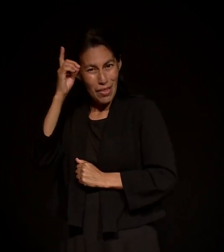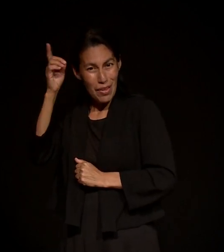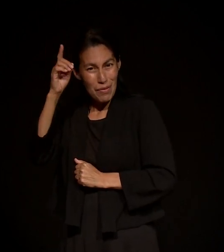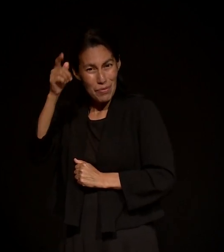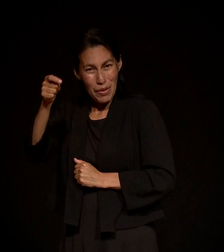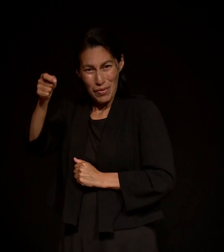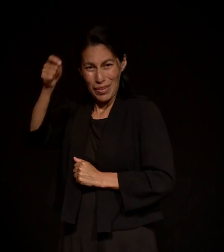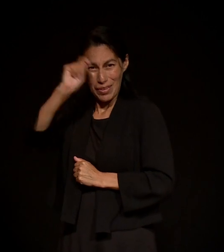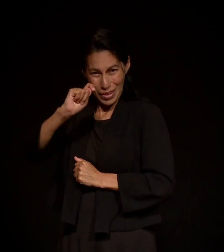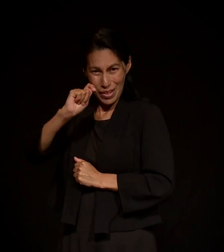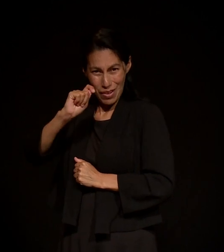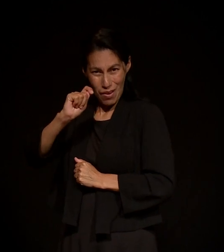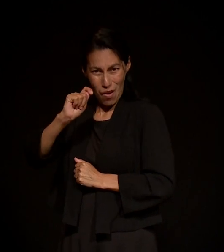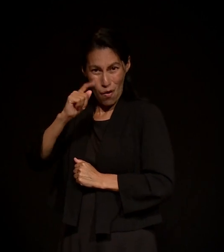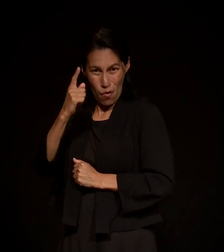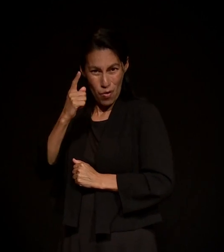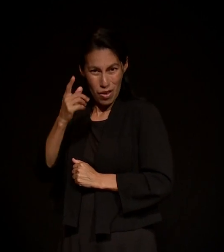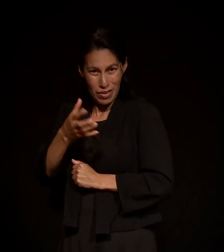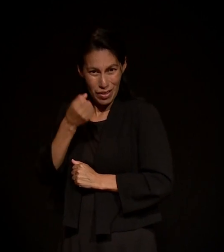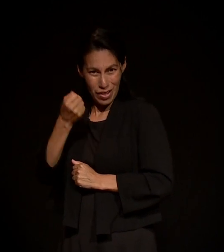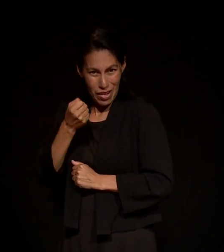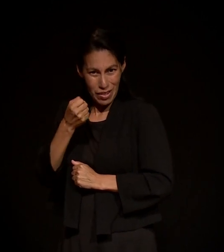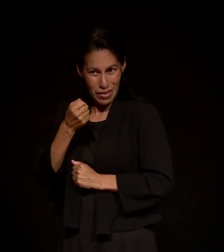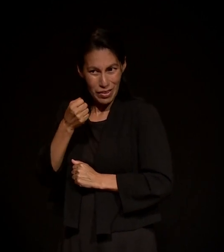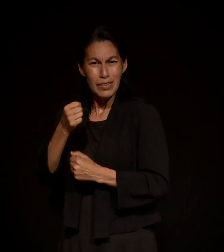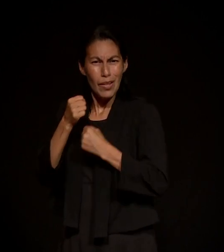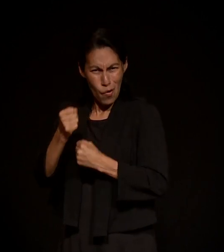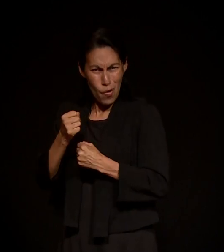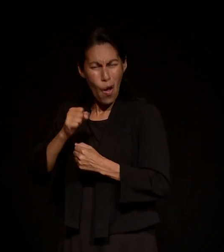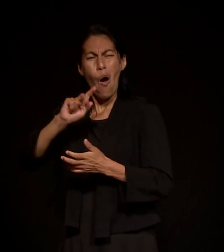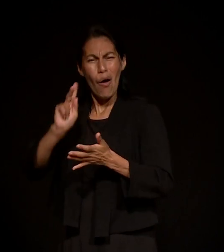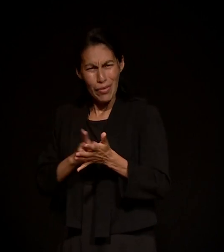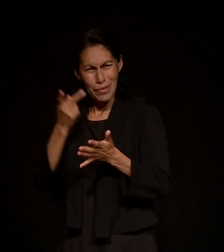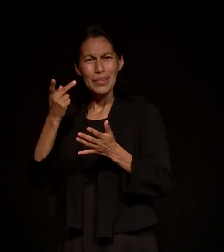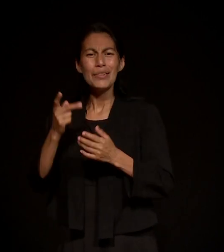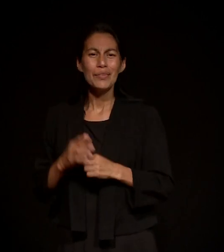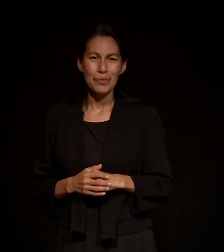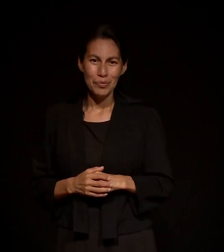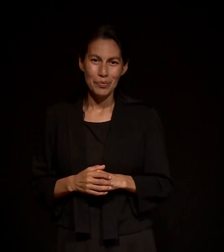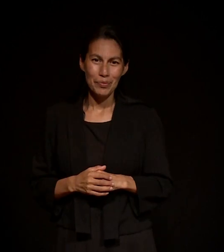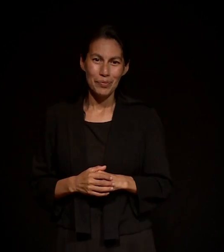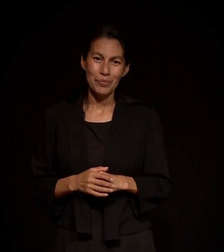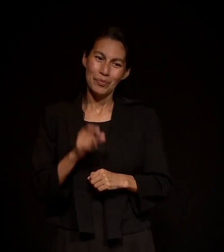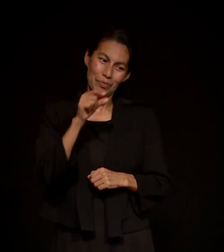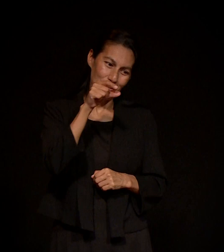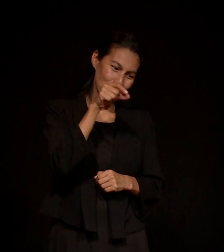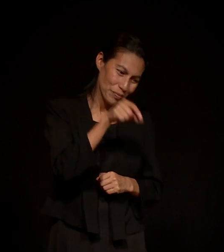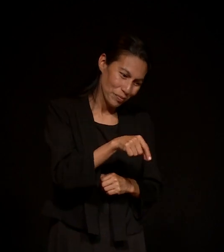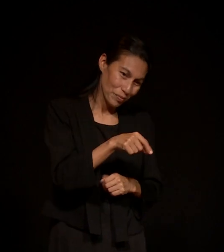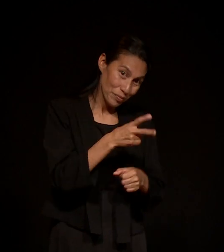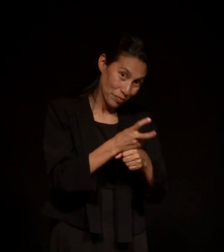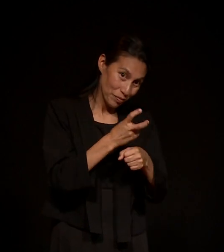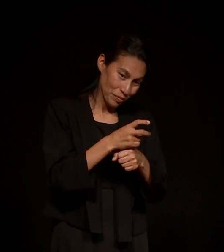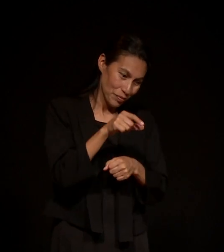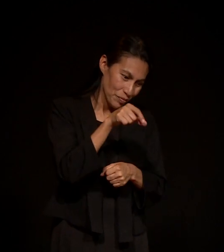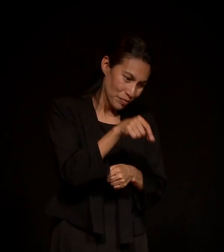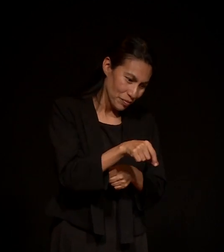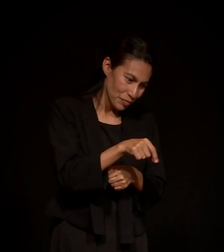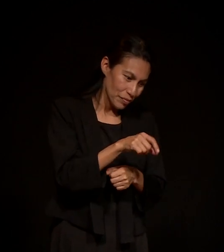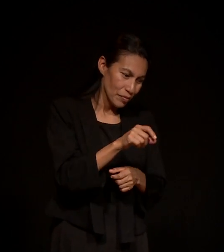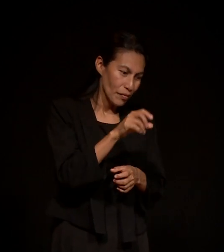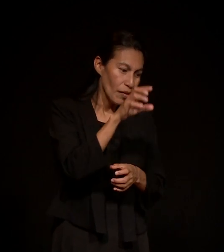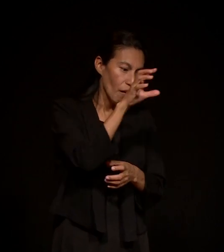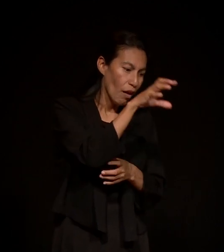me bendice para que pudiera sacar un muñeco, seguro que puedo hacerlo otra vez. Entonces eché la segunda